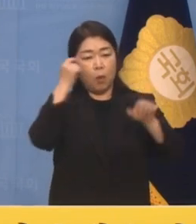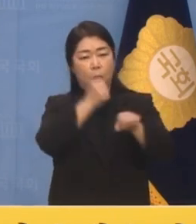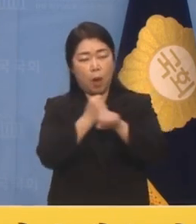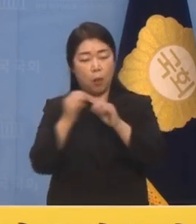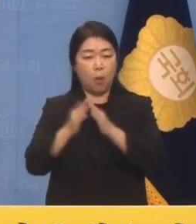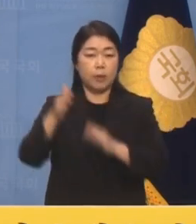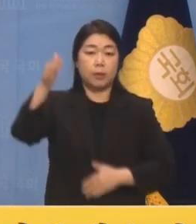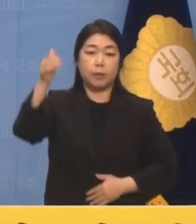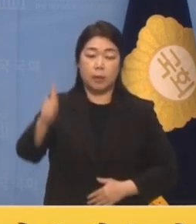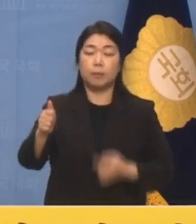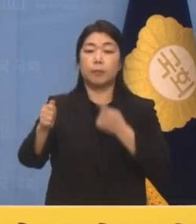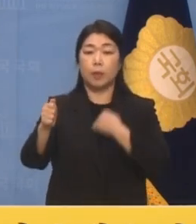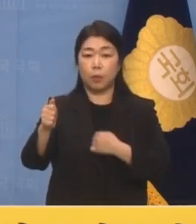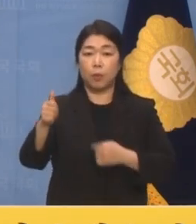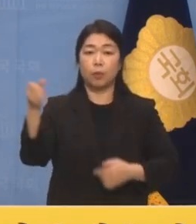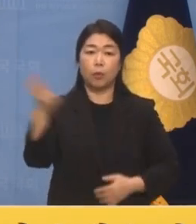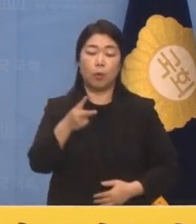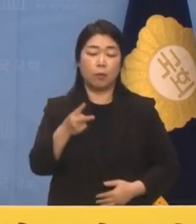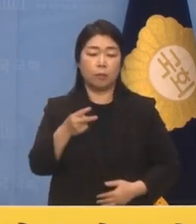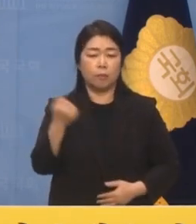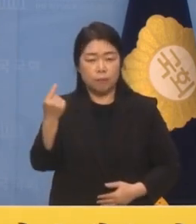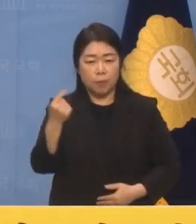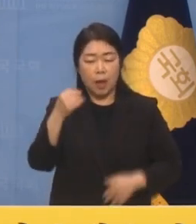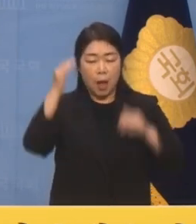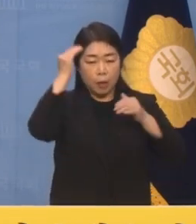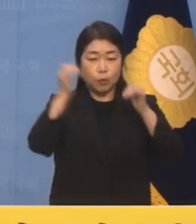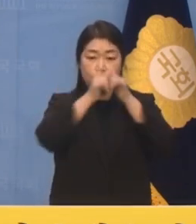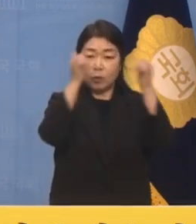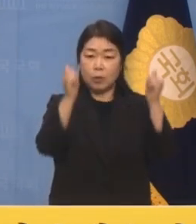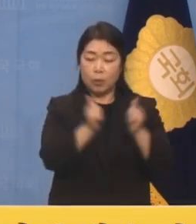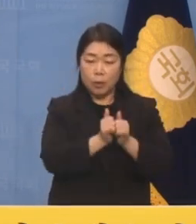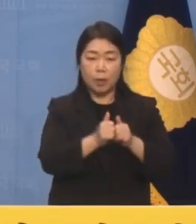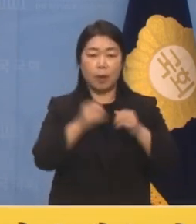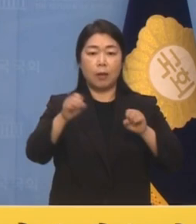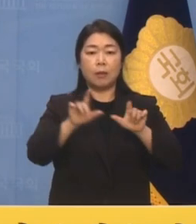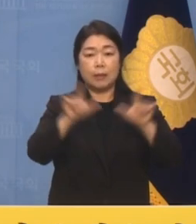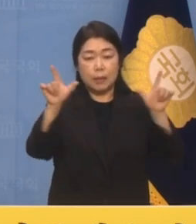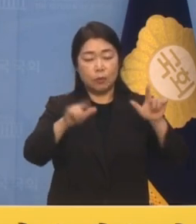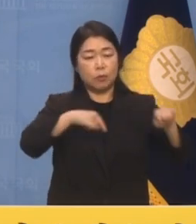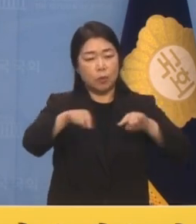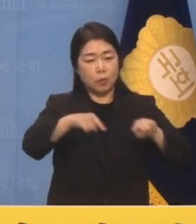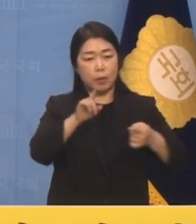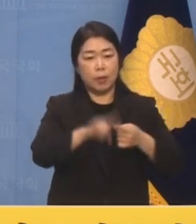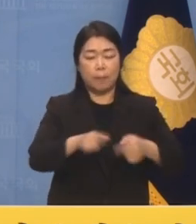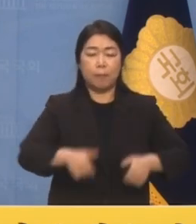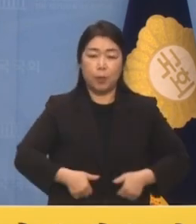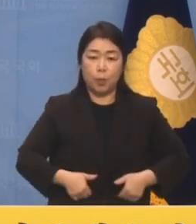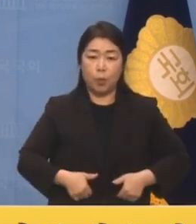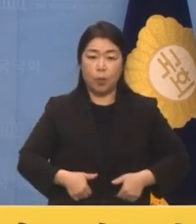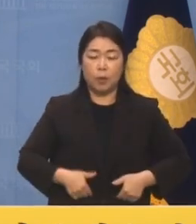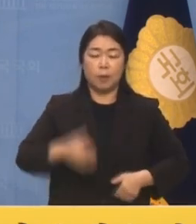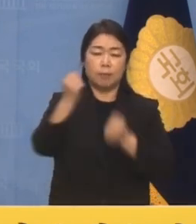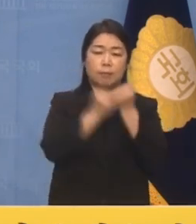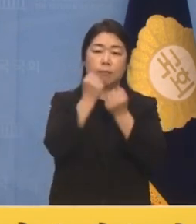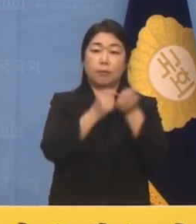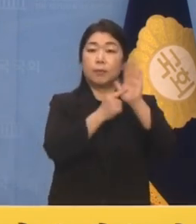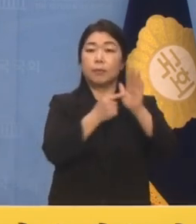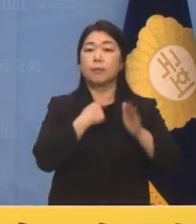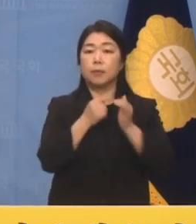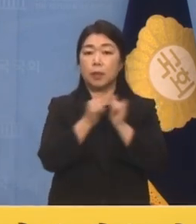국립기상과학원 원장을 역임하면서 누구보다도 한국 사회의 새로운 기후정치의 필요성을 역설해 주신